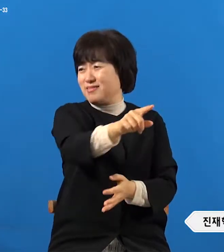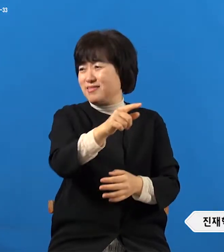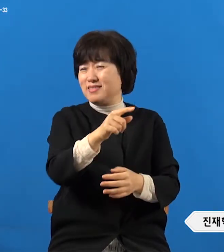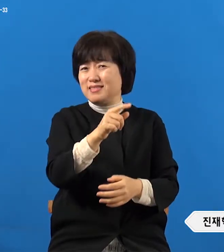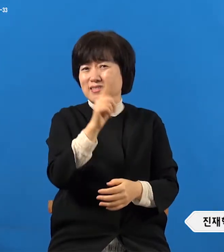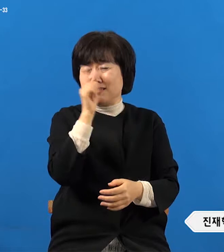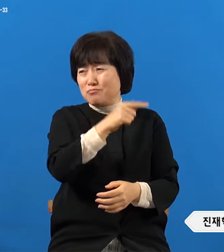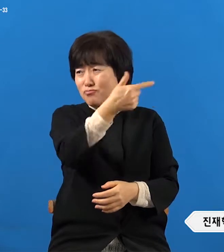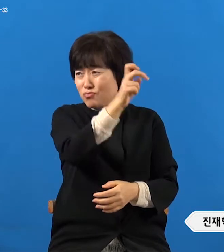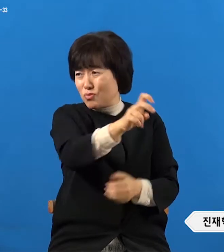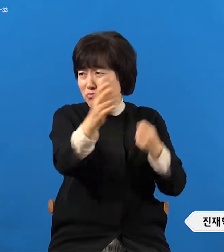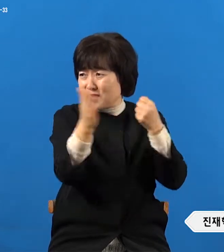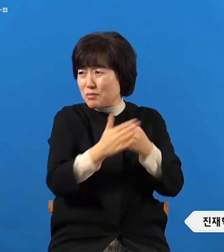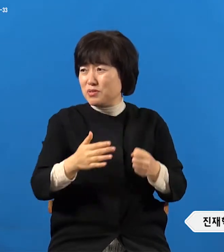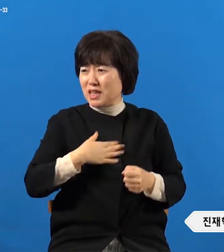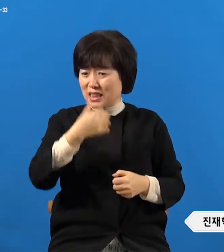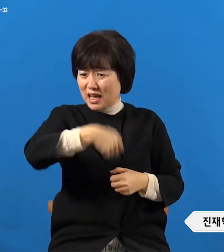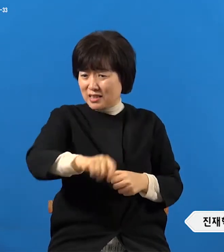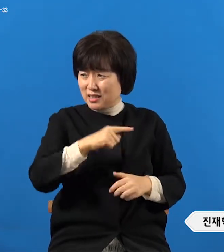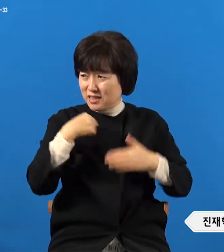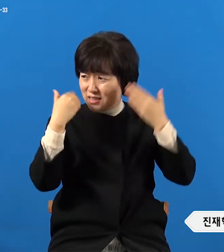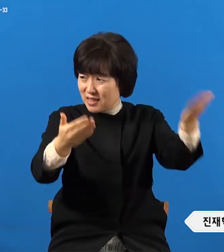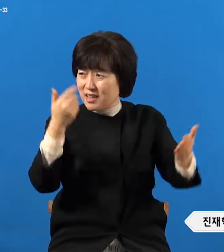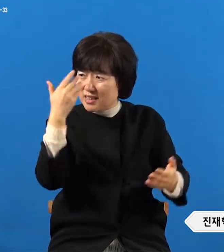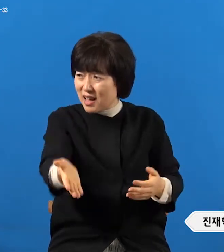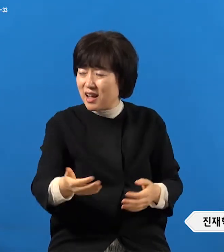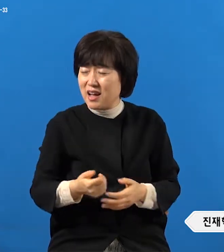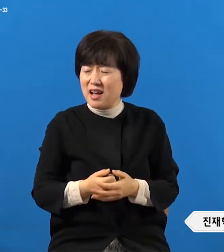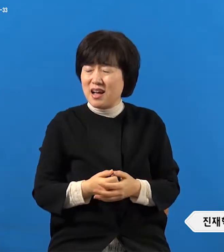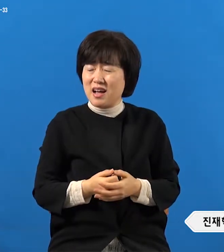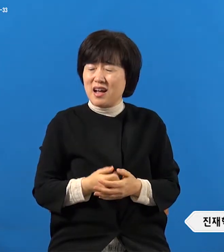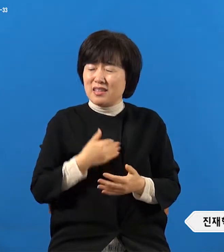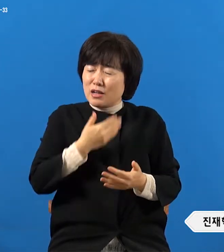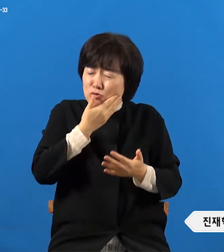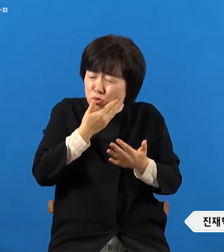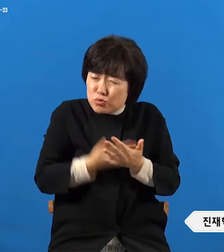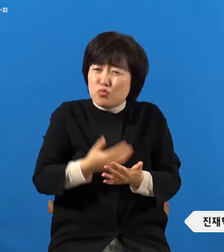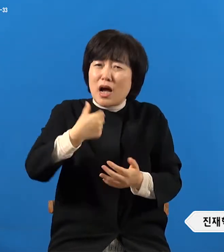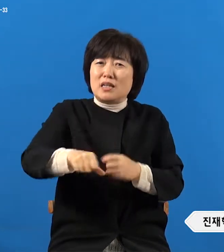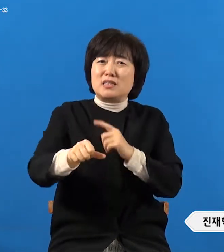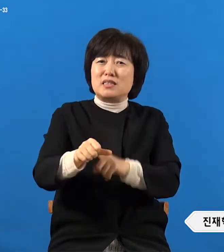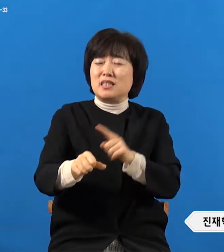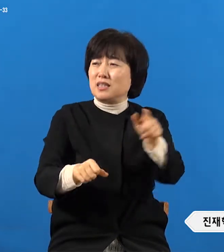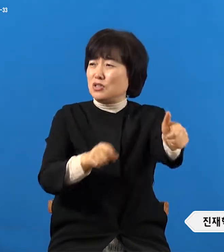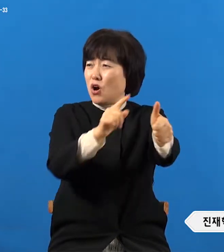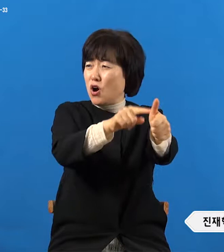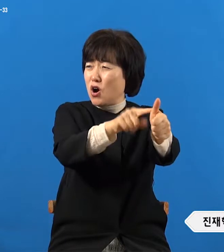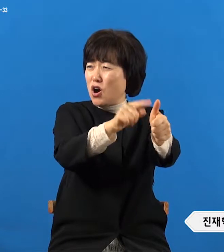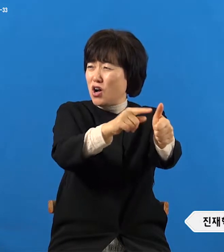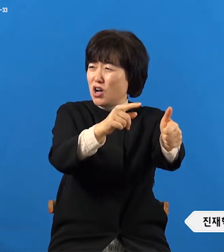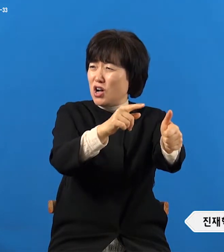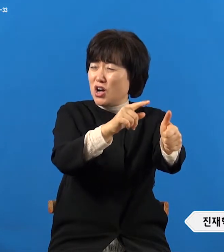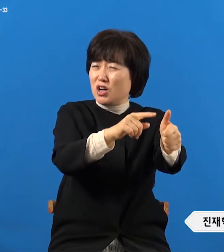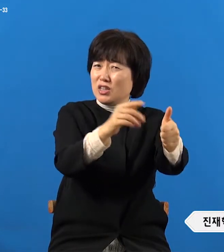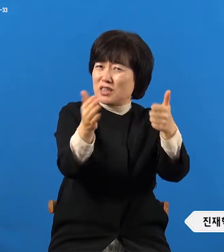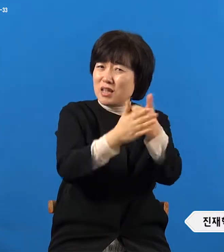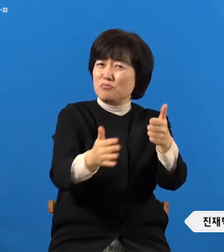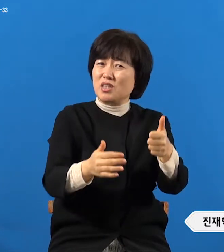사람을 위하여 죽어야만 했나요? 내 소중한 아들이 저런 사람을